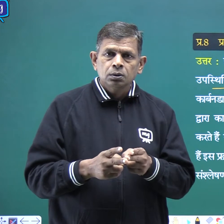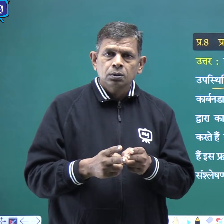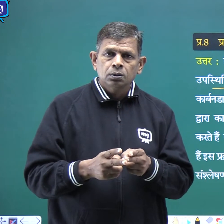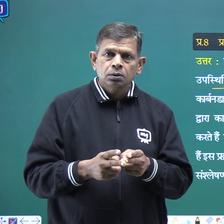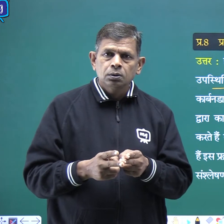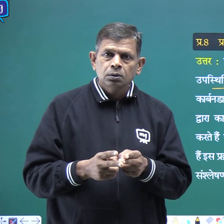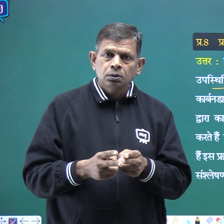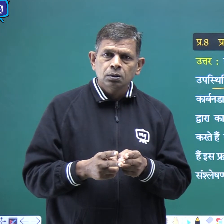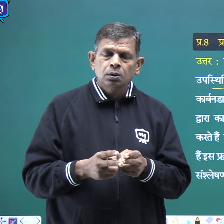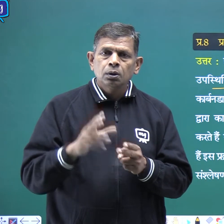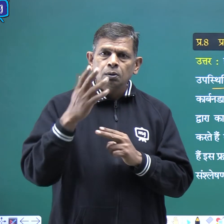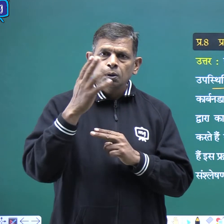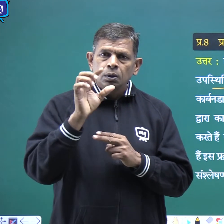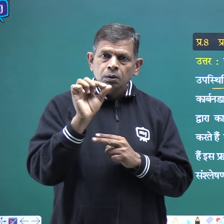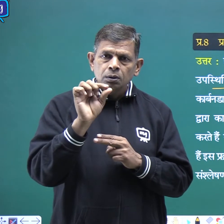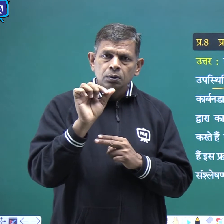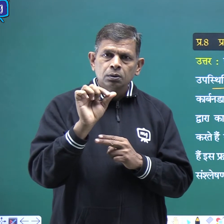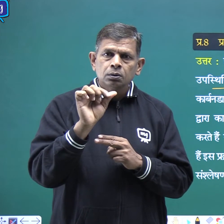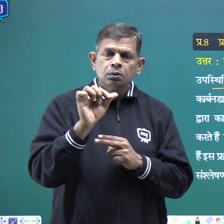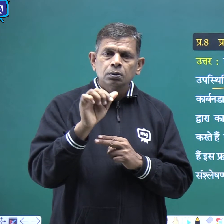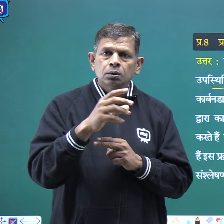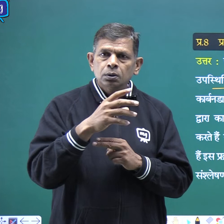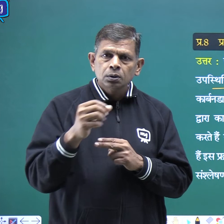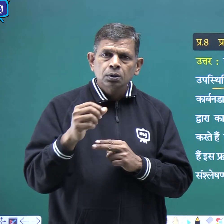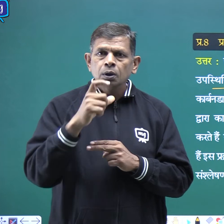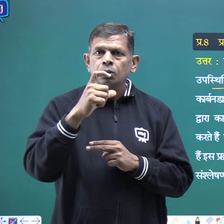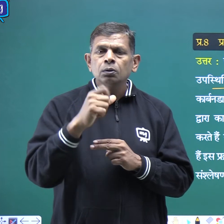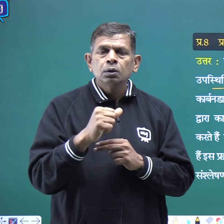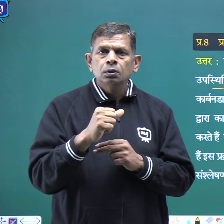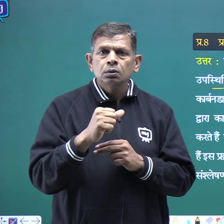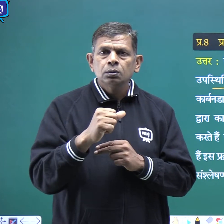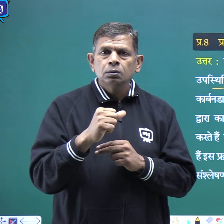में पर्णहरित या क्लोरोफिल,